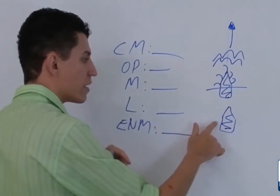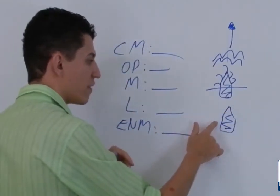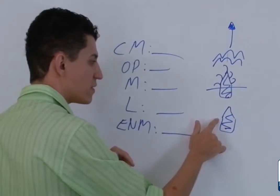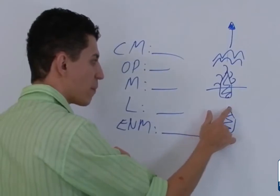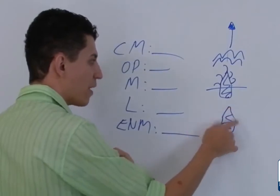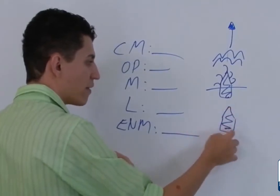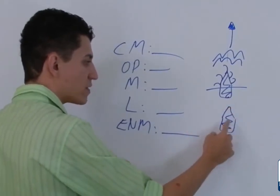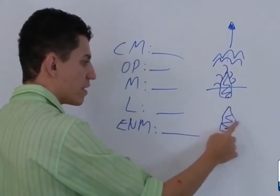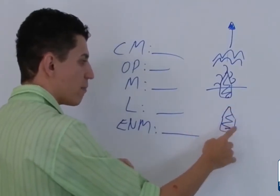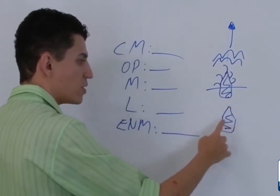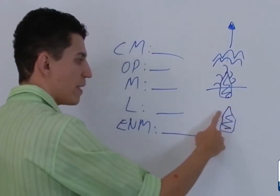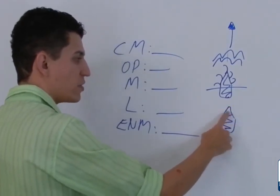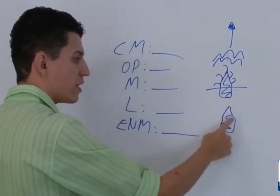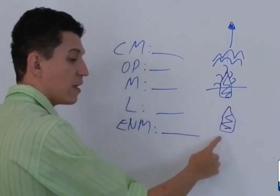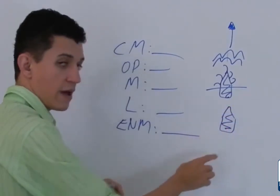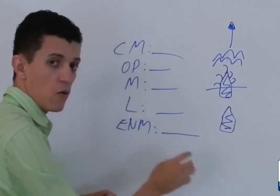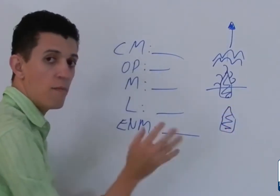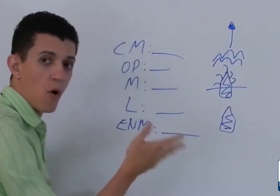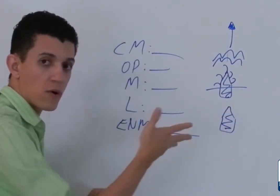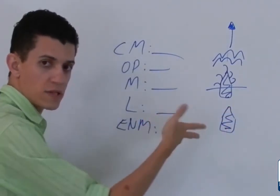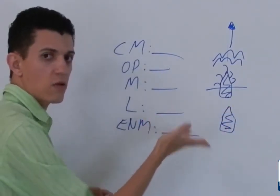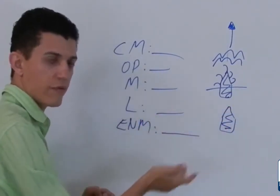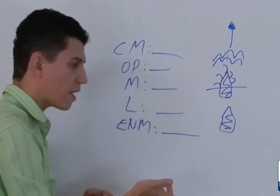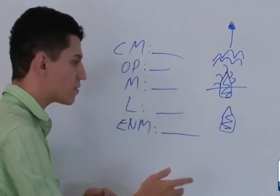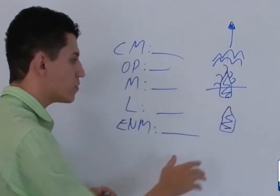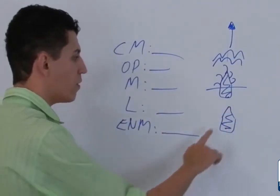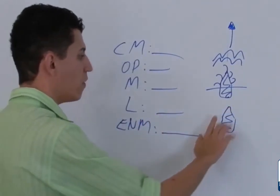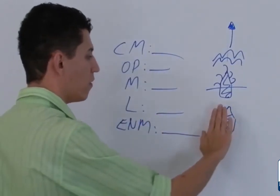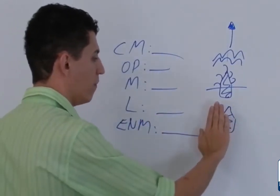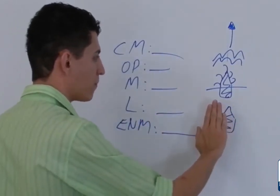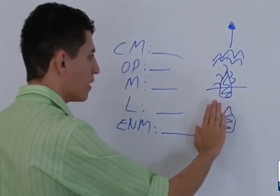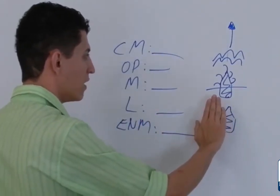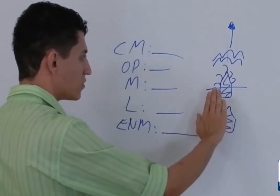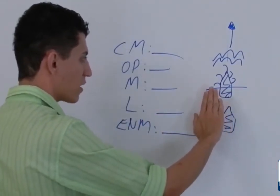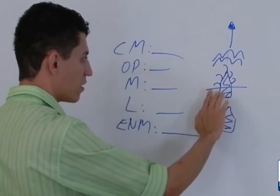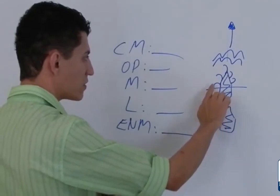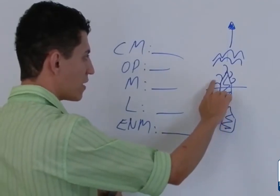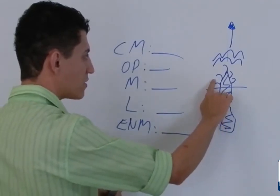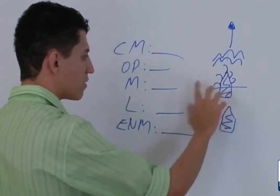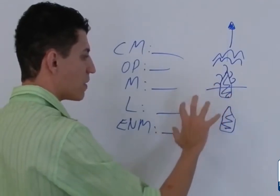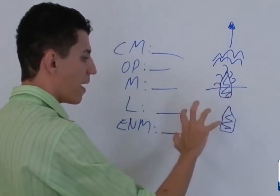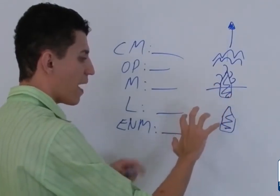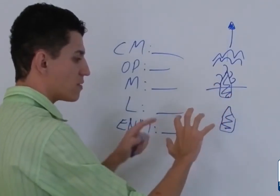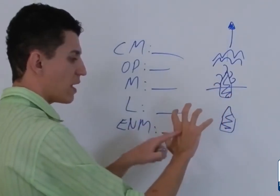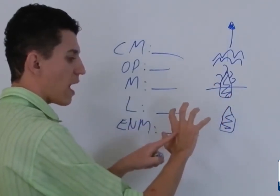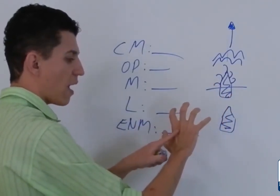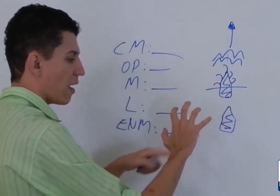escrever assim em preto, aí você pode preencher um pouco assim a configuração de mão. Só que aqui os dedos estão separados, em garra.